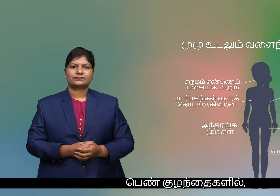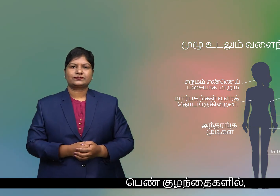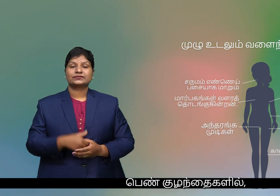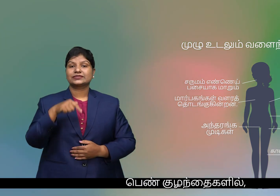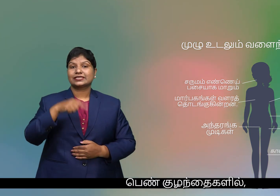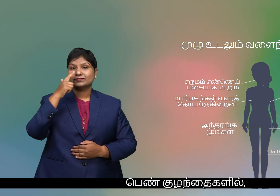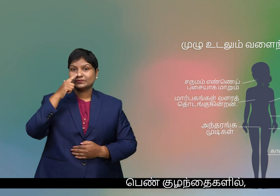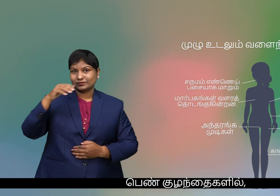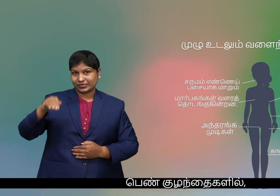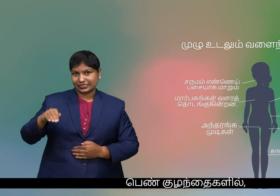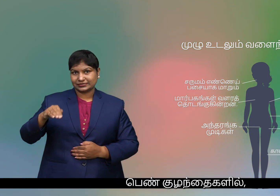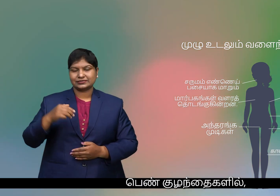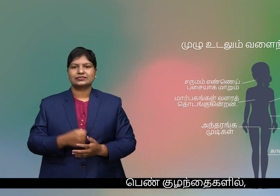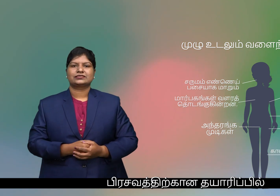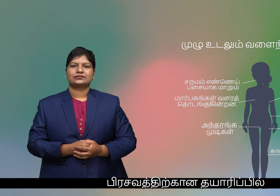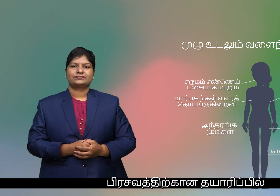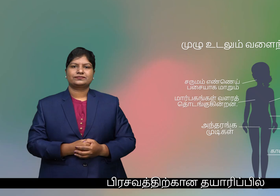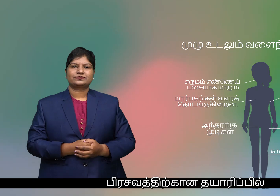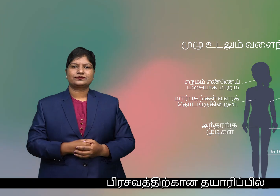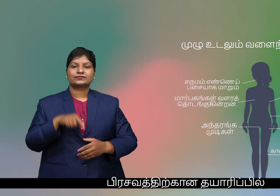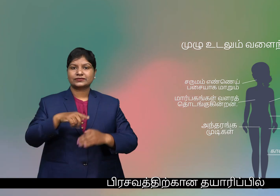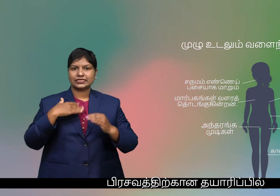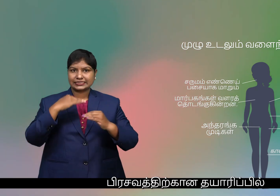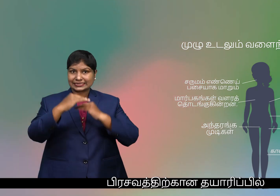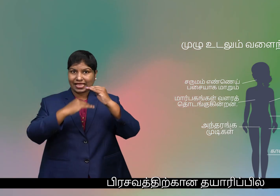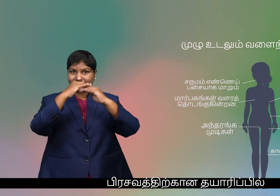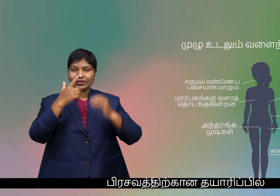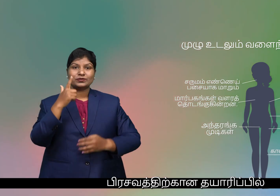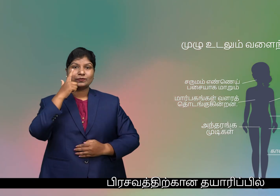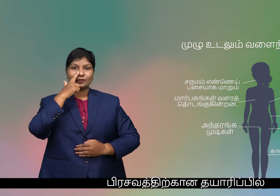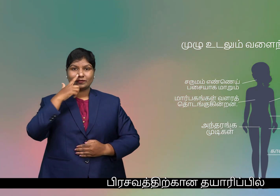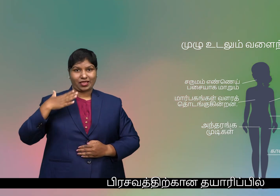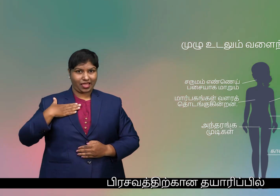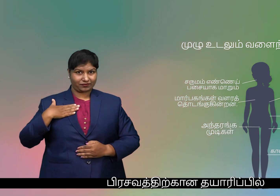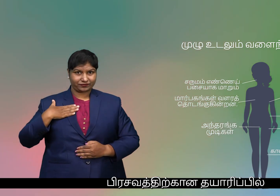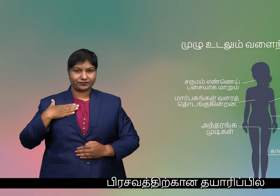பெண் குழந்தைகளில் குழந்தை பிறப்பிற்கான தயாரிப்பில்